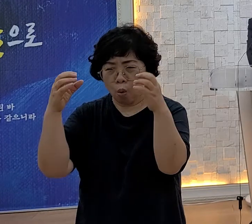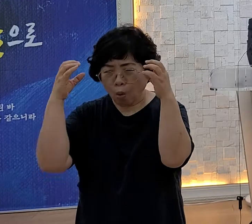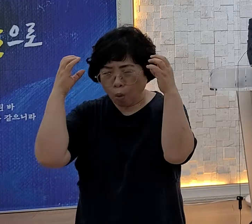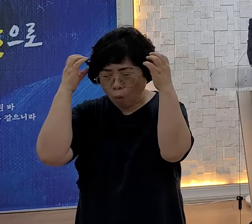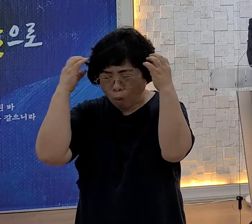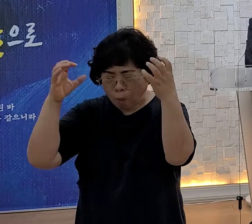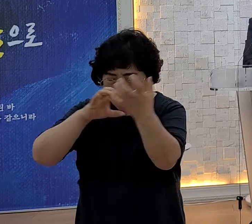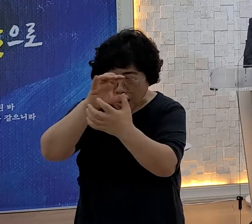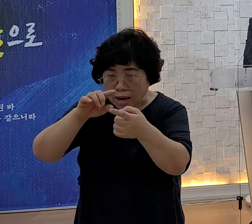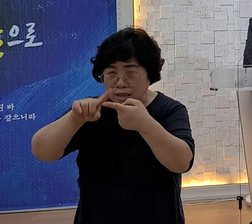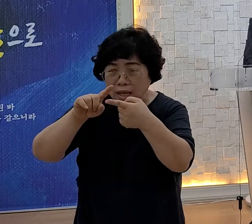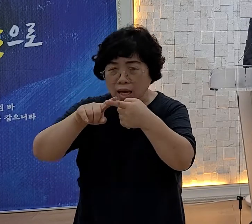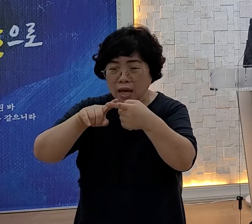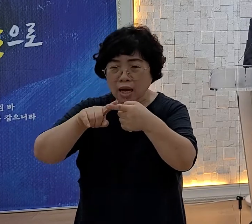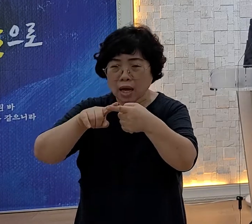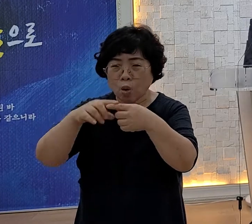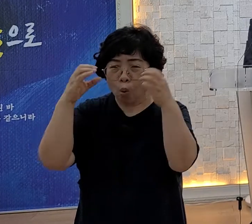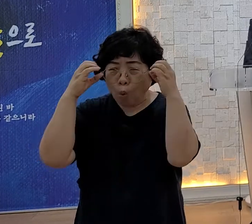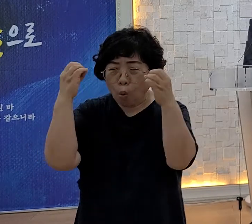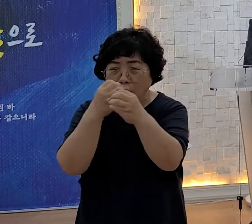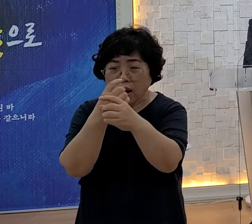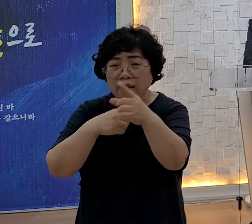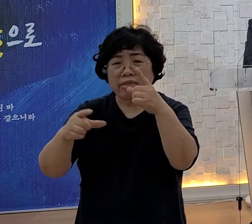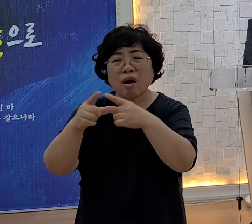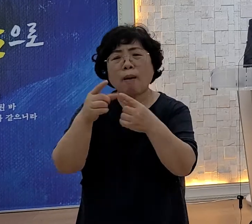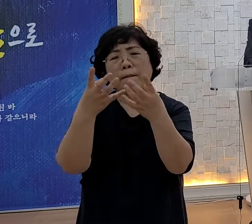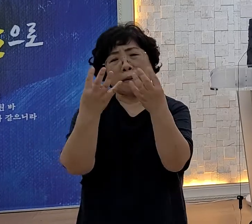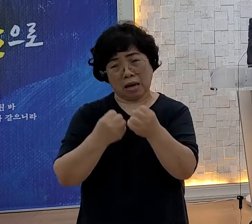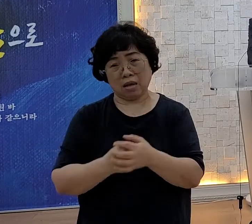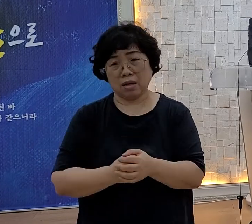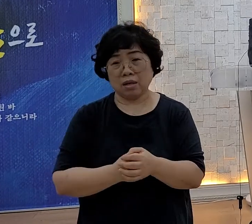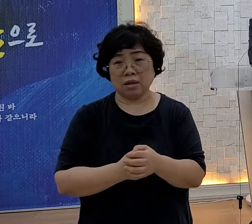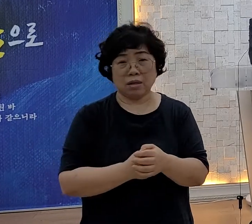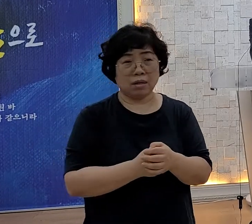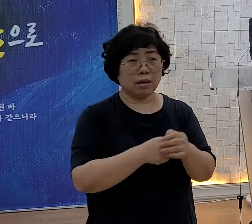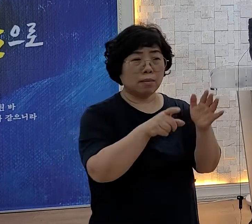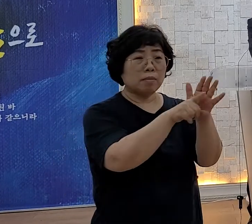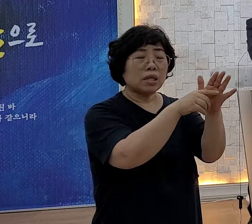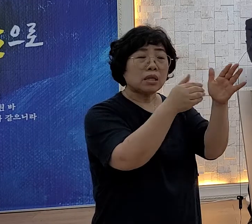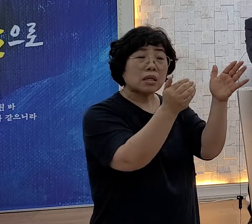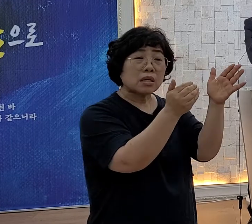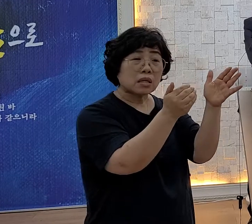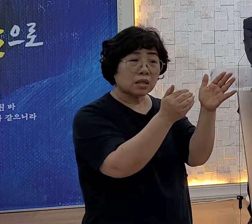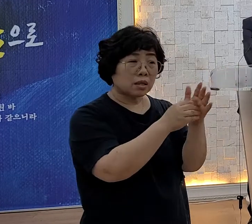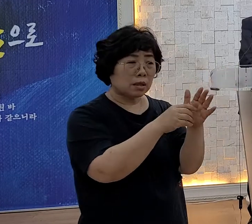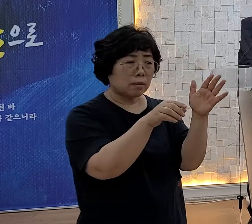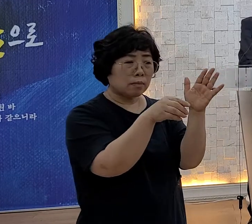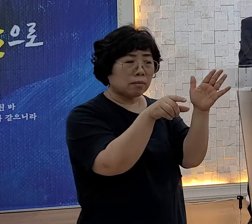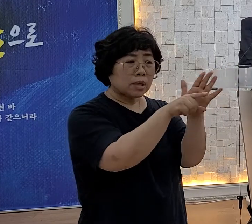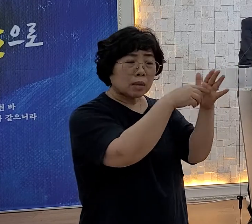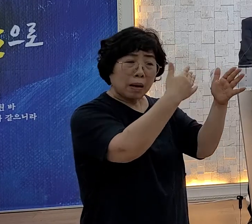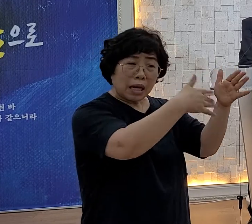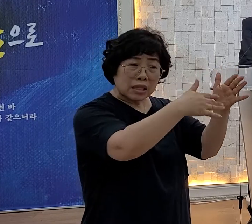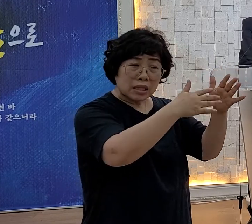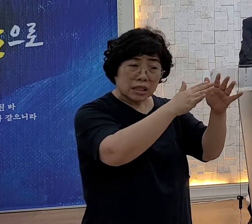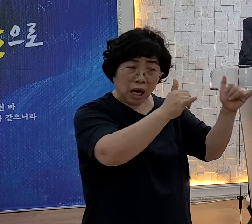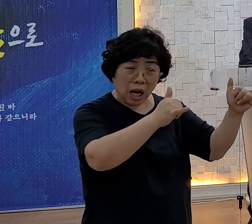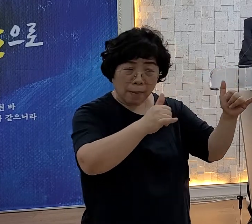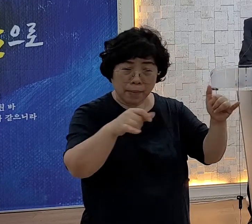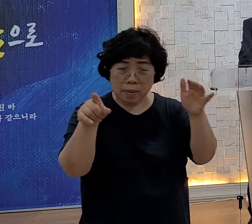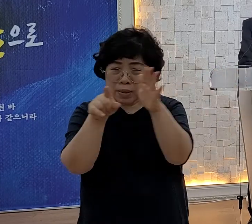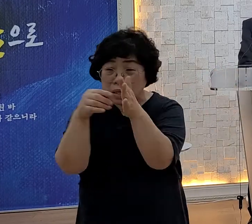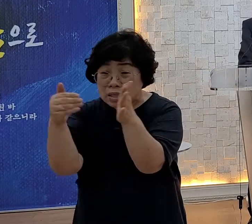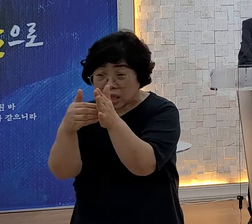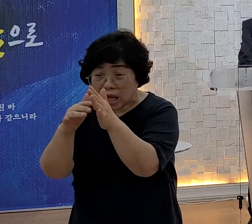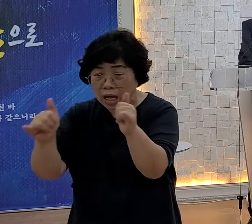되면요, 아픔이 안 믿는 사람보다 더 크대요. 우리가 믿는 사람인데 이 환란에 대한 개념을